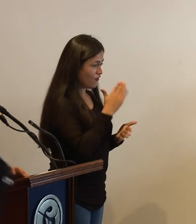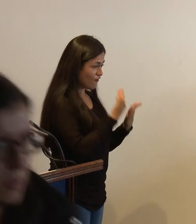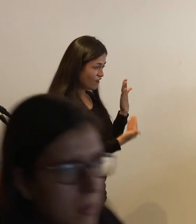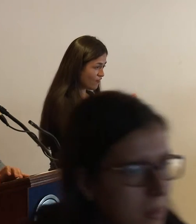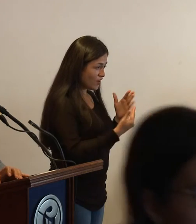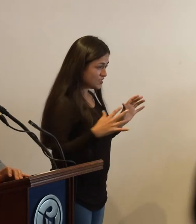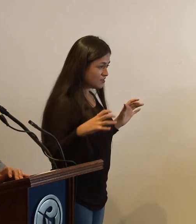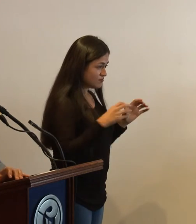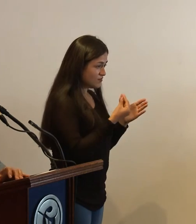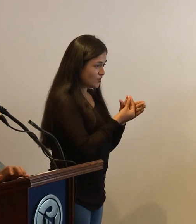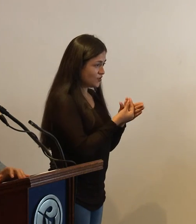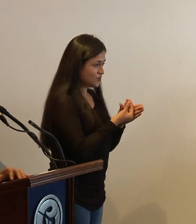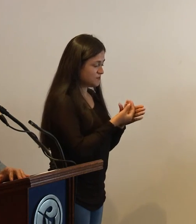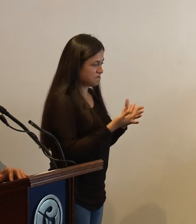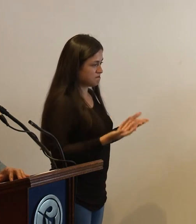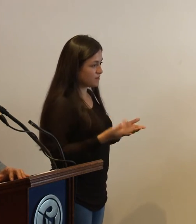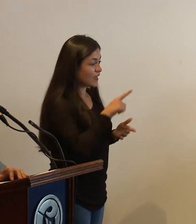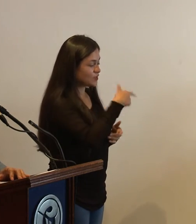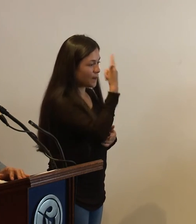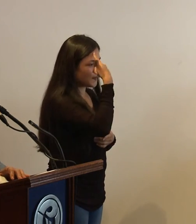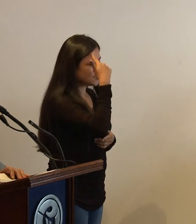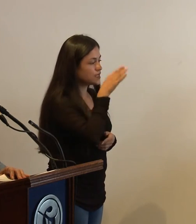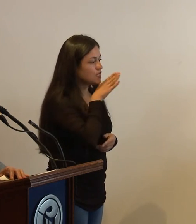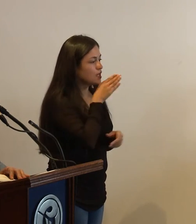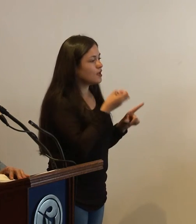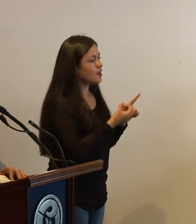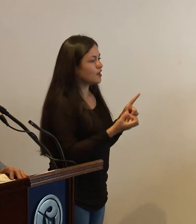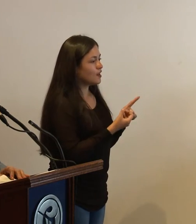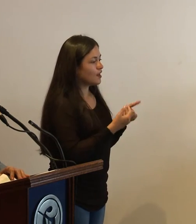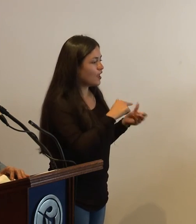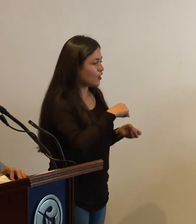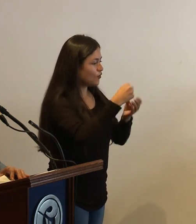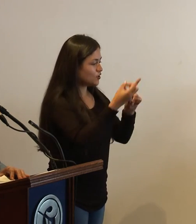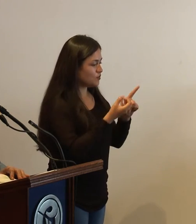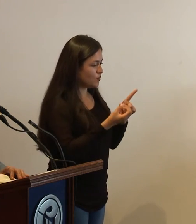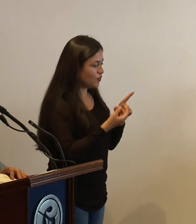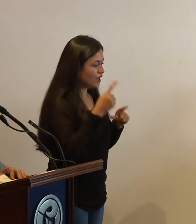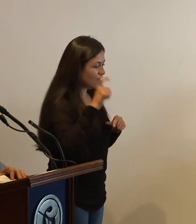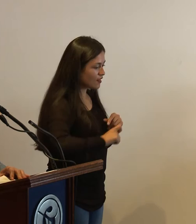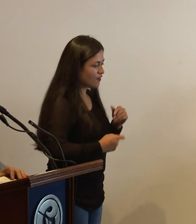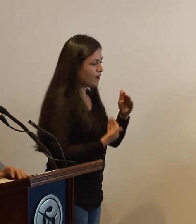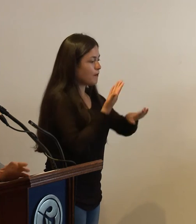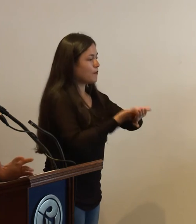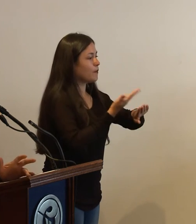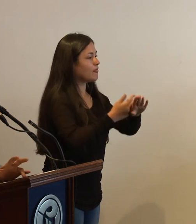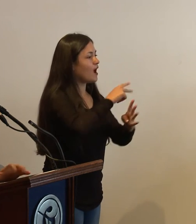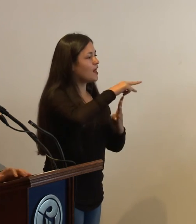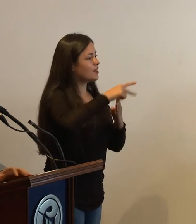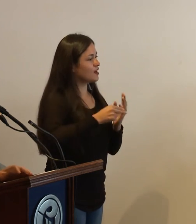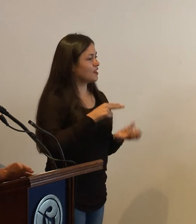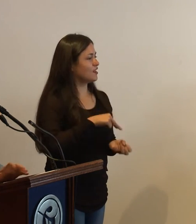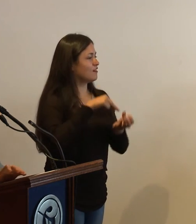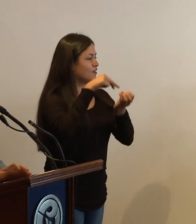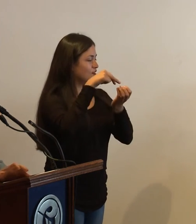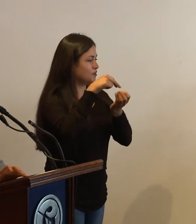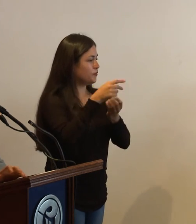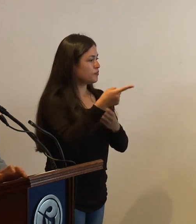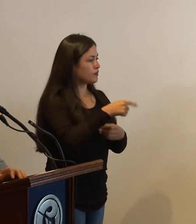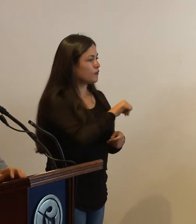pensar cómo la educación popular puede hacer un aporte para construir esta nueva escuela. El tema de lo